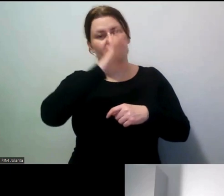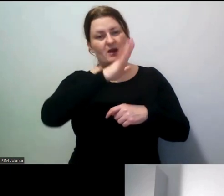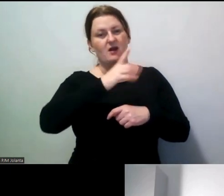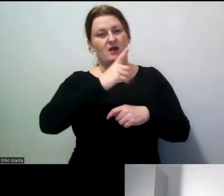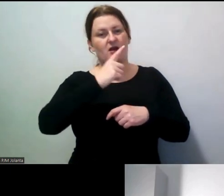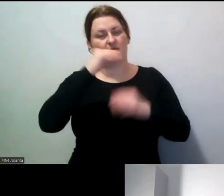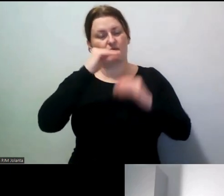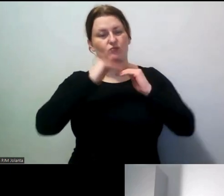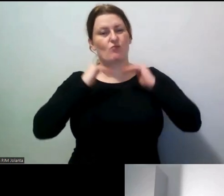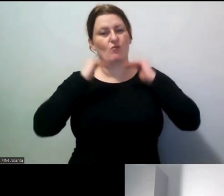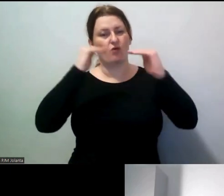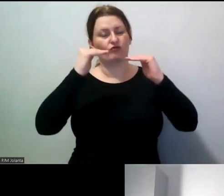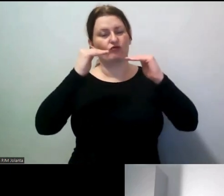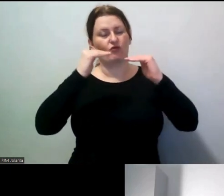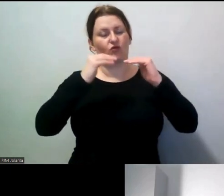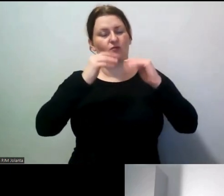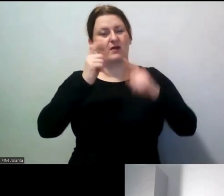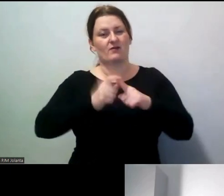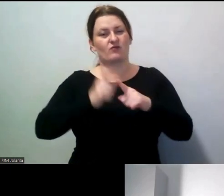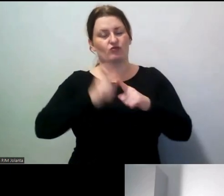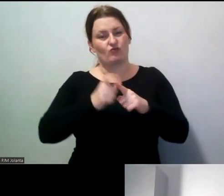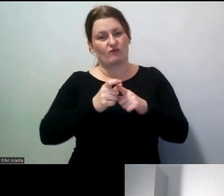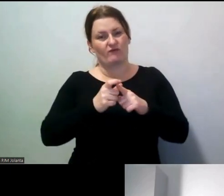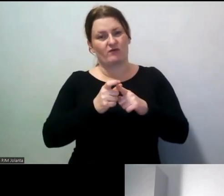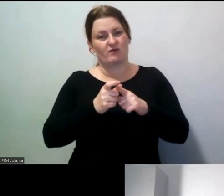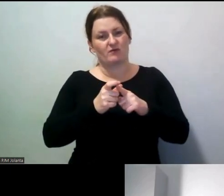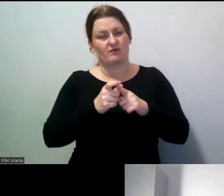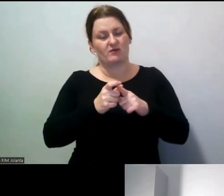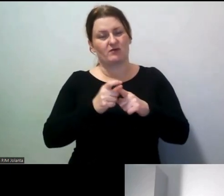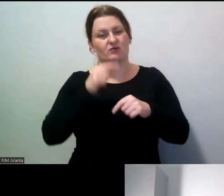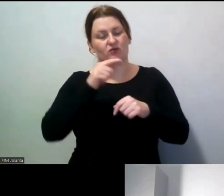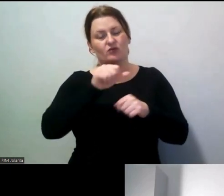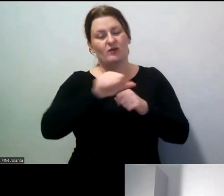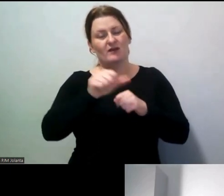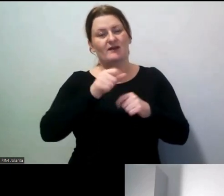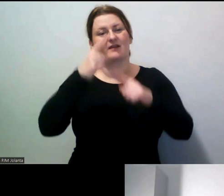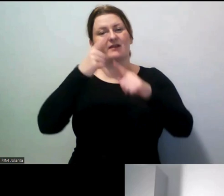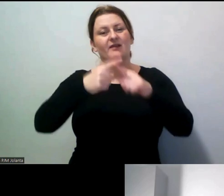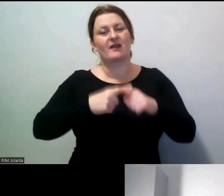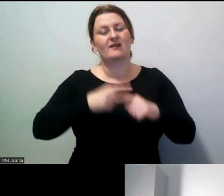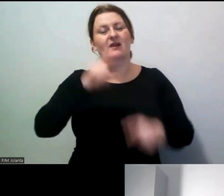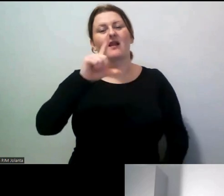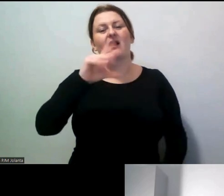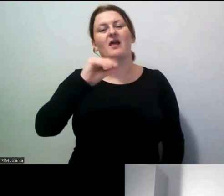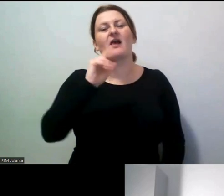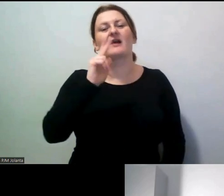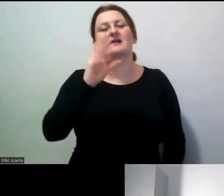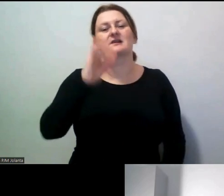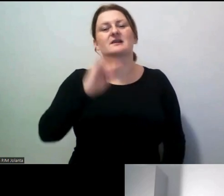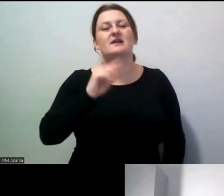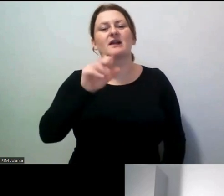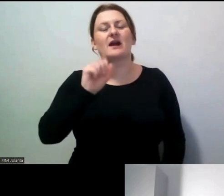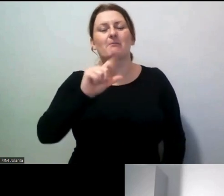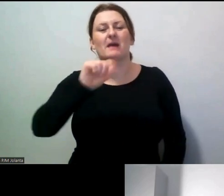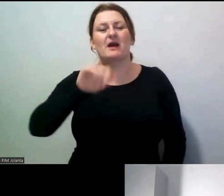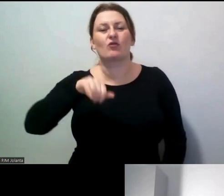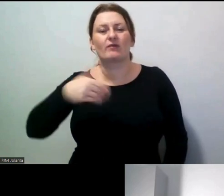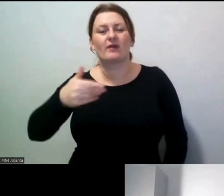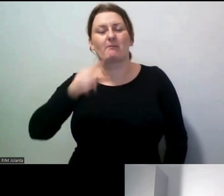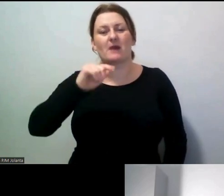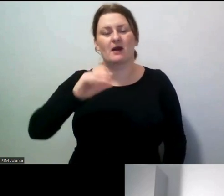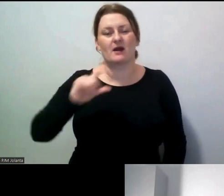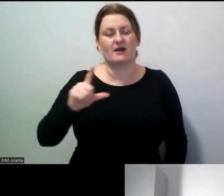Celowo podkreślamy i mówimy o tym, że to jest test leksyka PJM-PL, dlatego